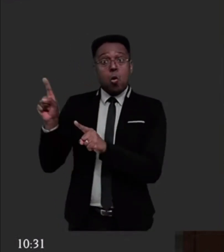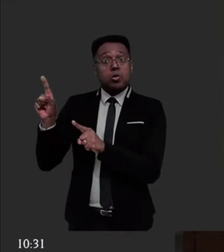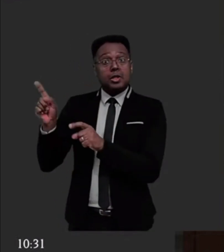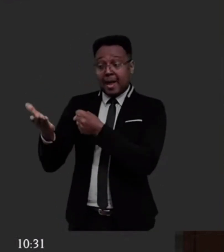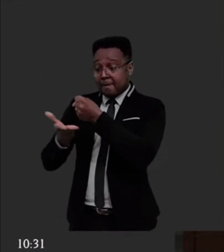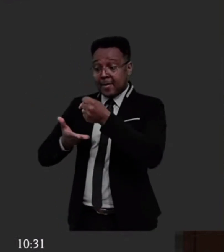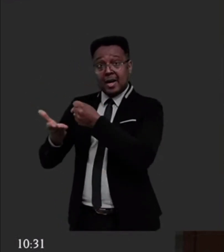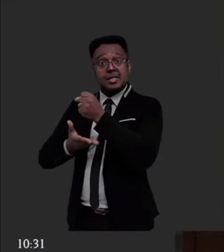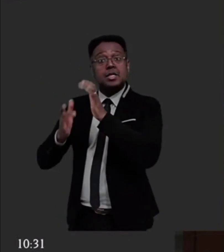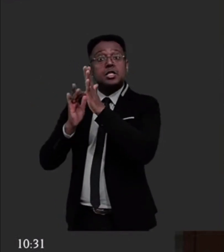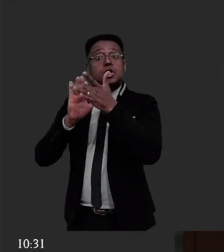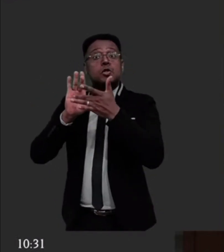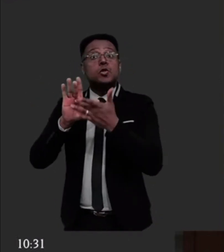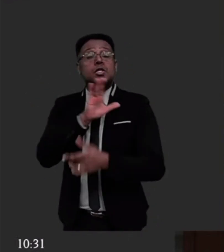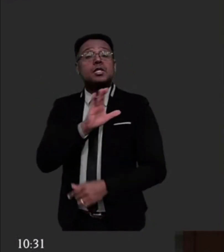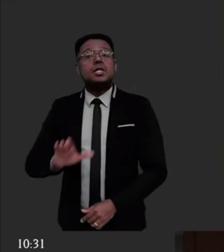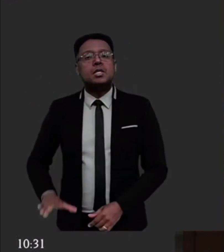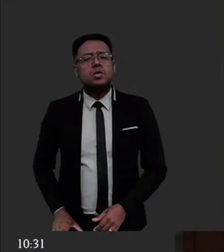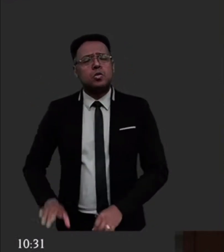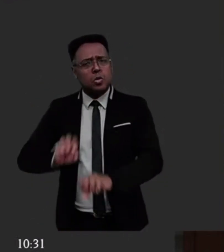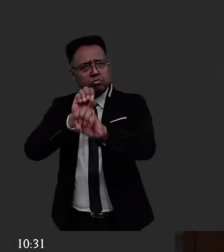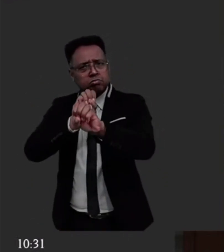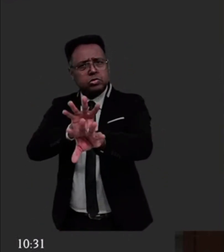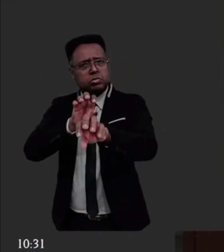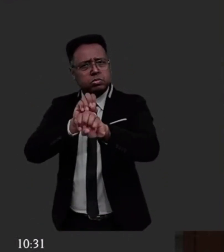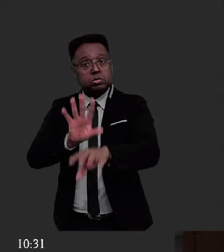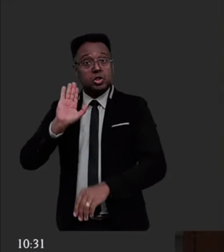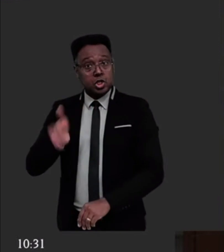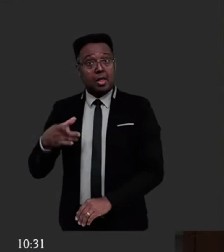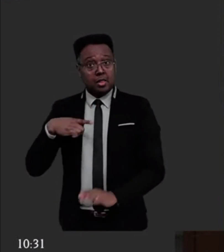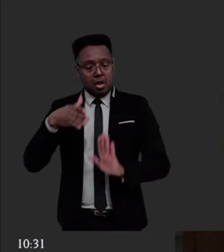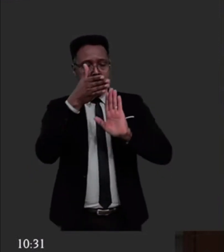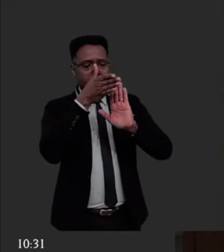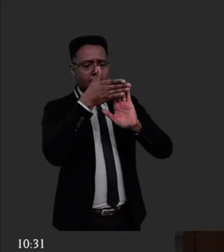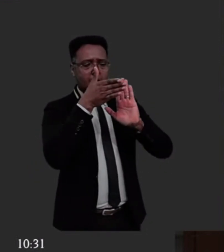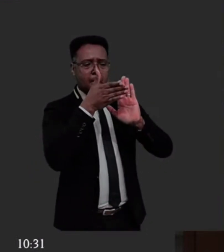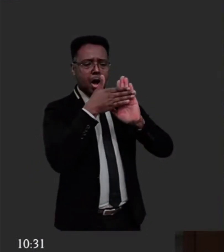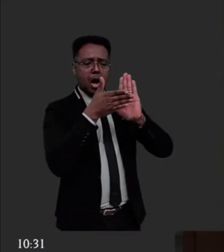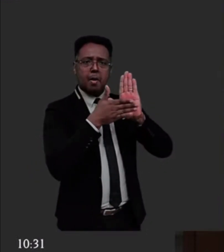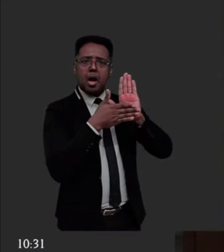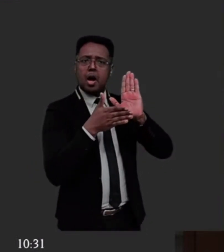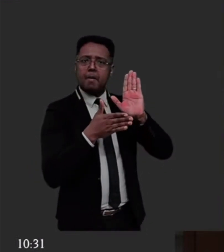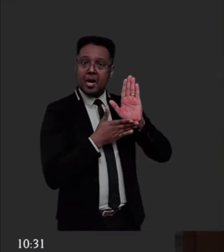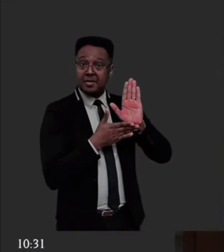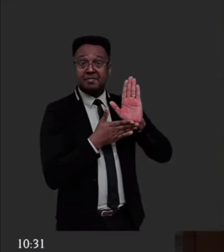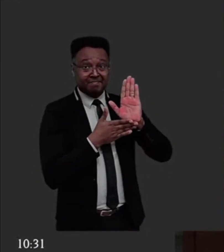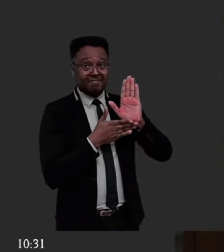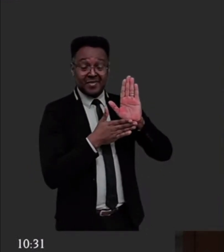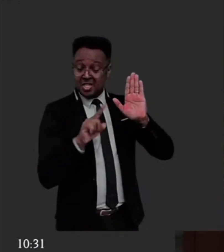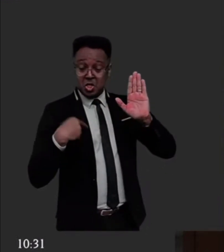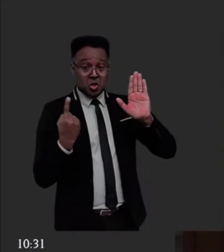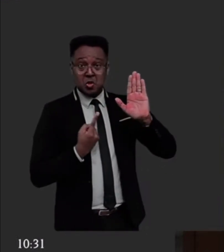ouve abertamente propósitos que ferem os princípios cristãos, o que de modo nenhum podemos